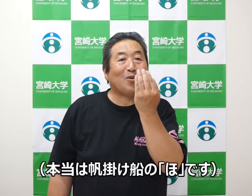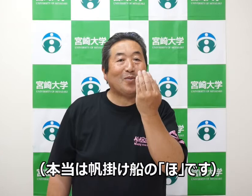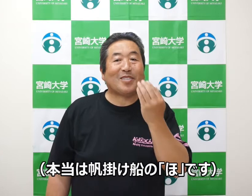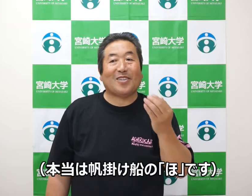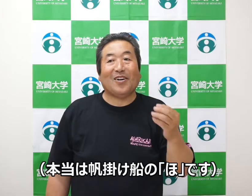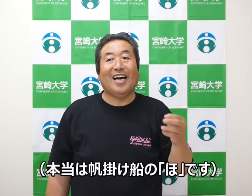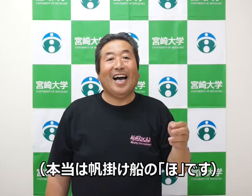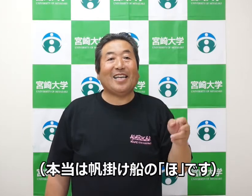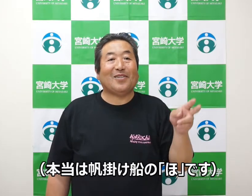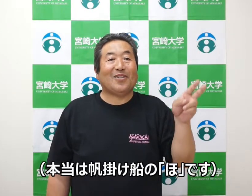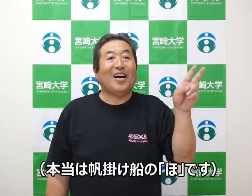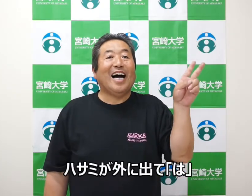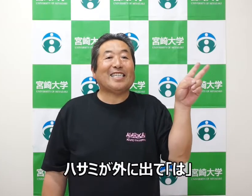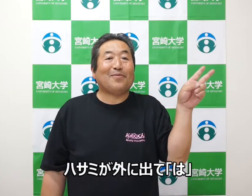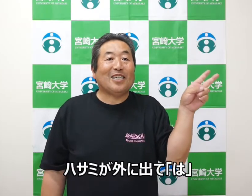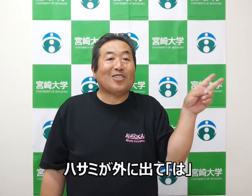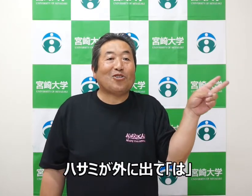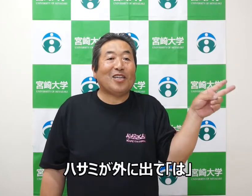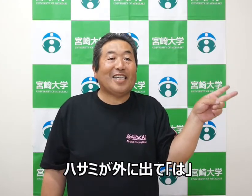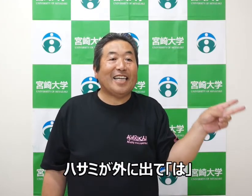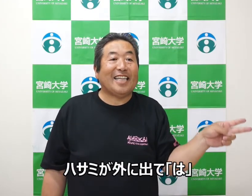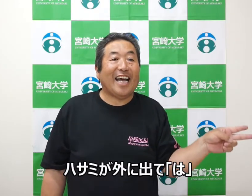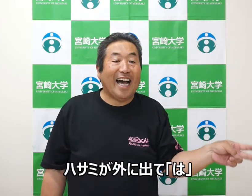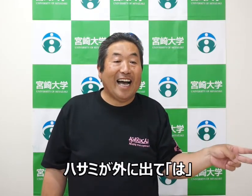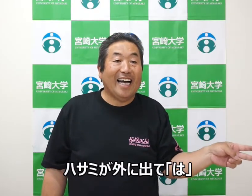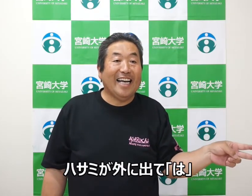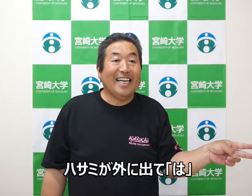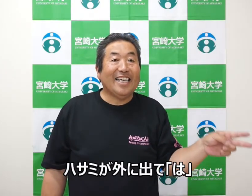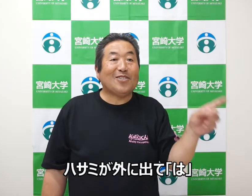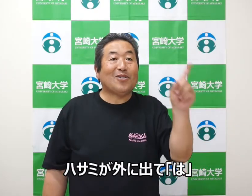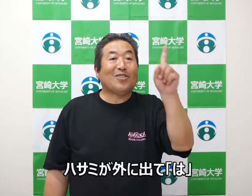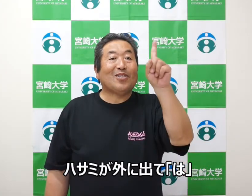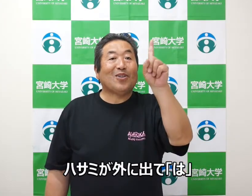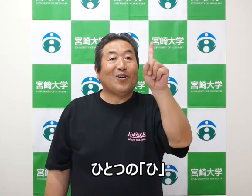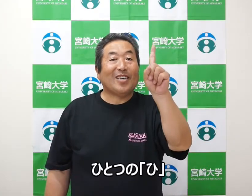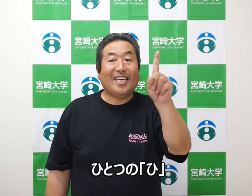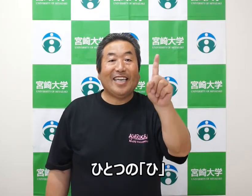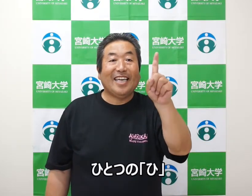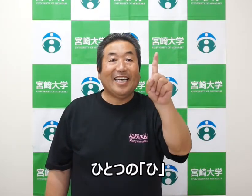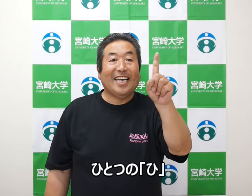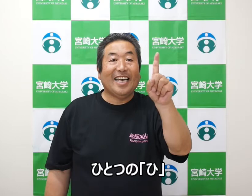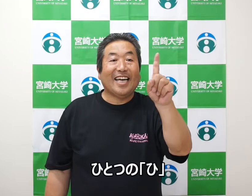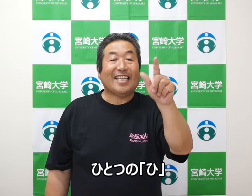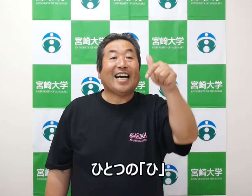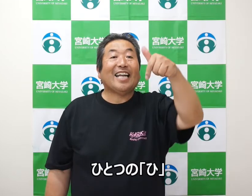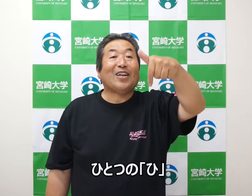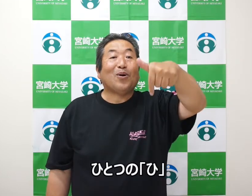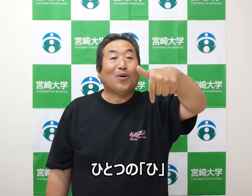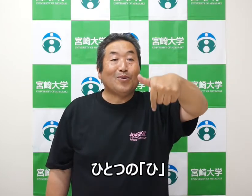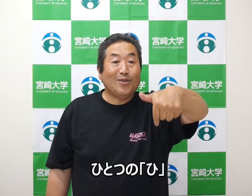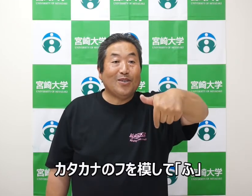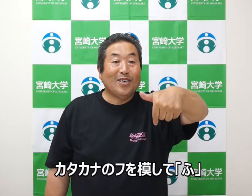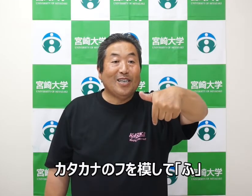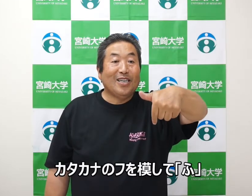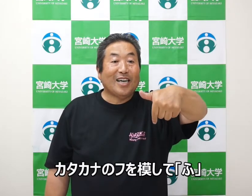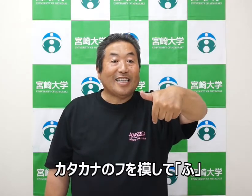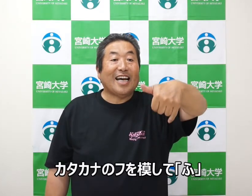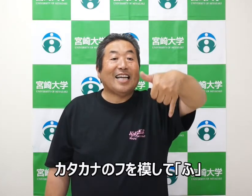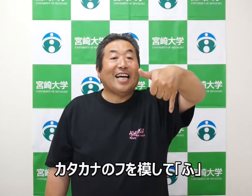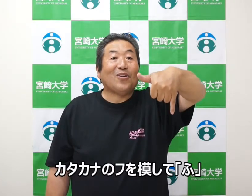ますけど。はい、行きましょう。ハサミ、外に開いて、は。一つのひ。カタカナのふ。カタカナの